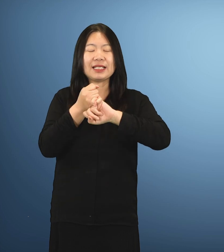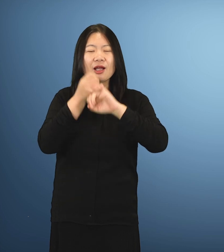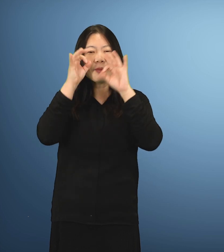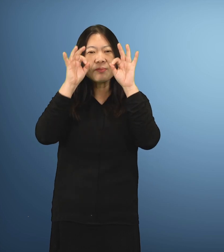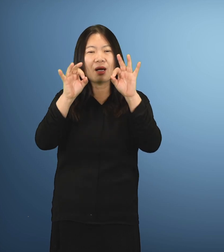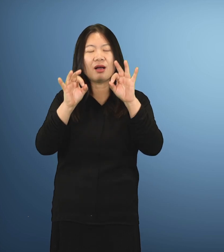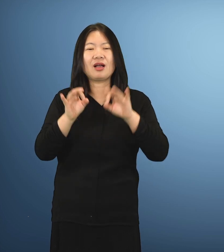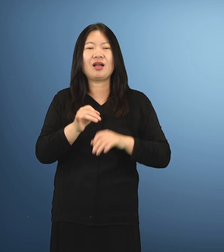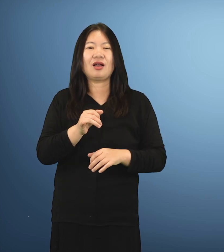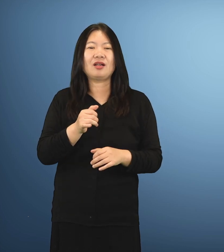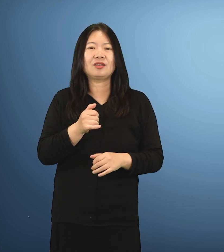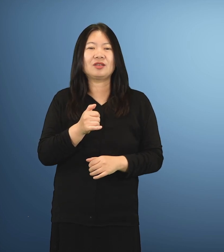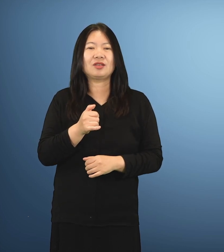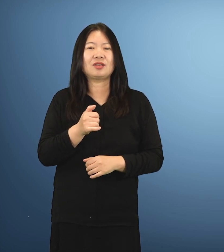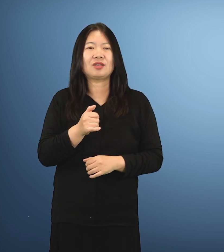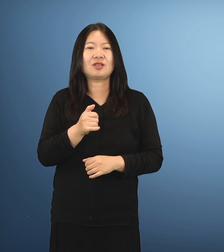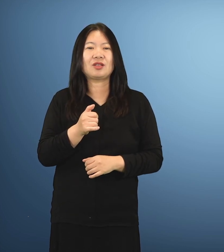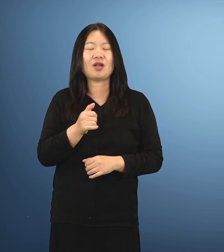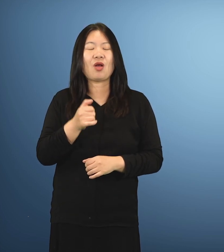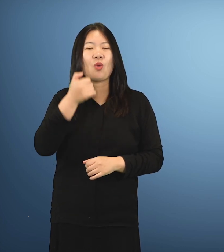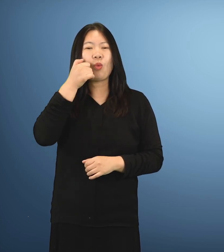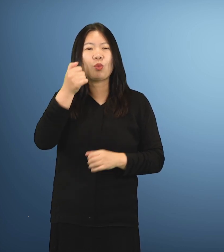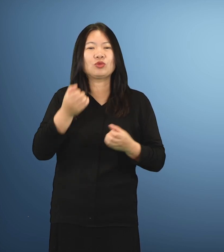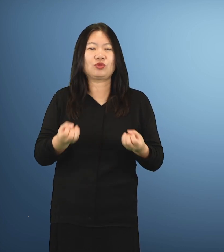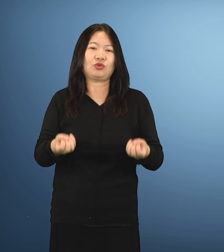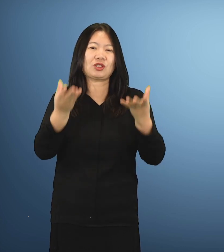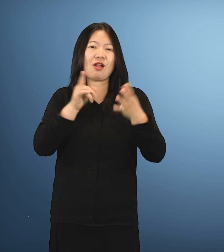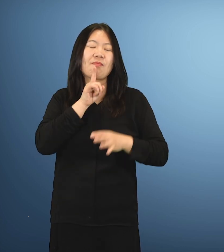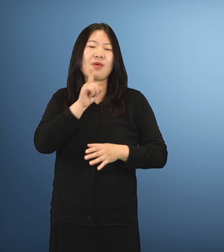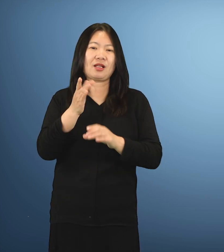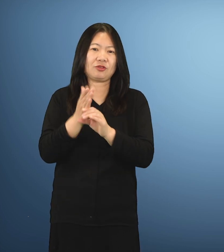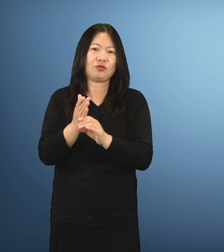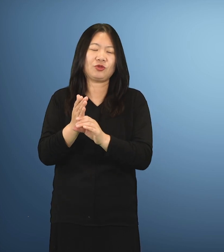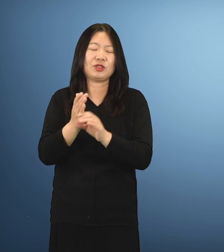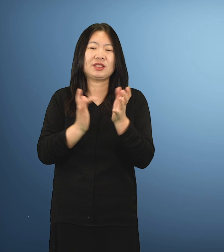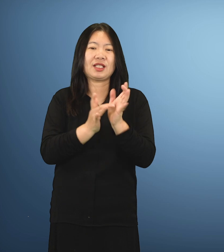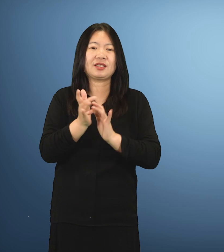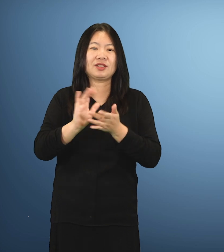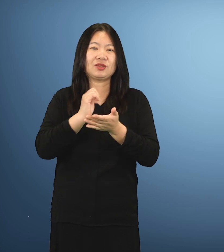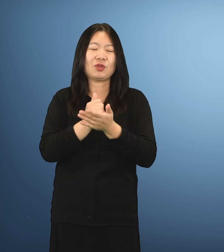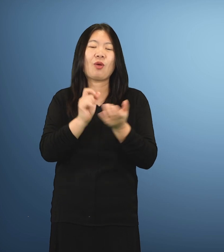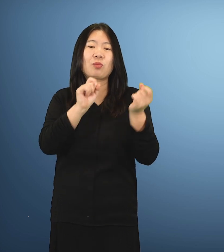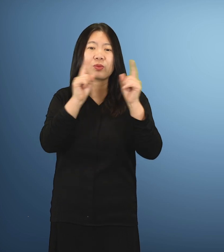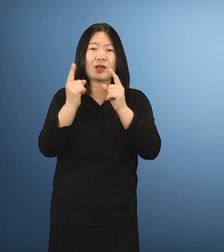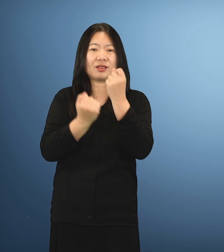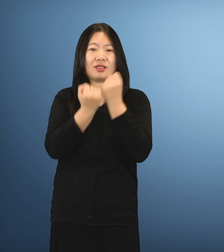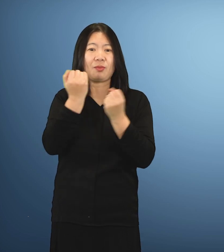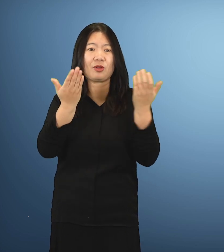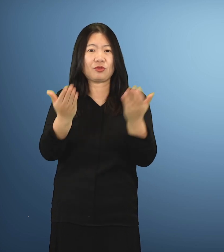넘어가면 오순절을 말하는 것이고 예수 그리스도의 부활을 설명하는 거예요.